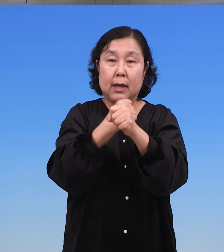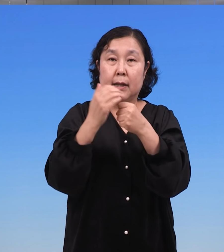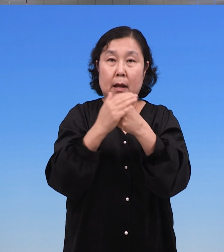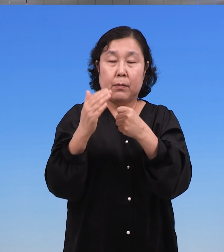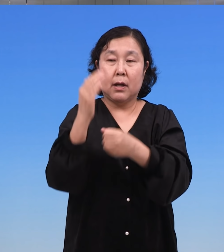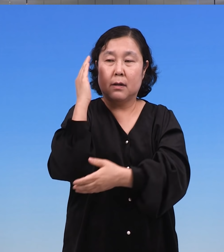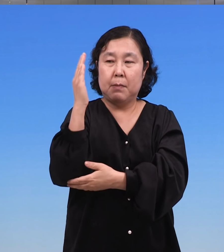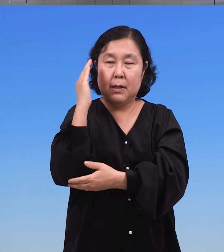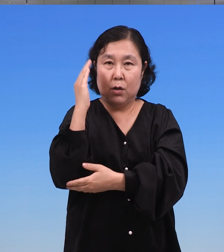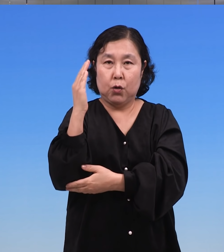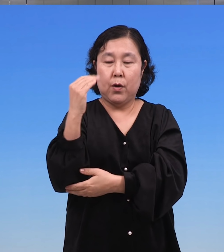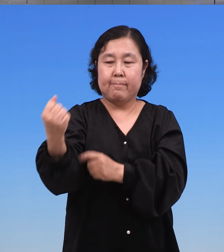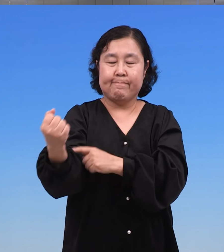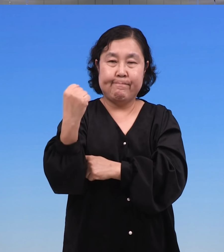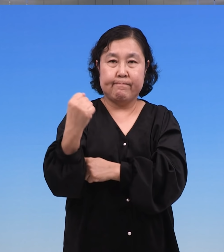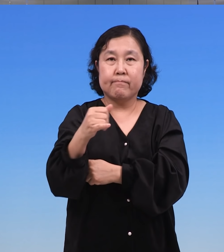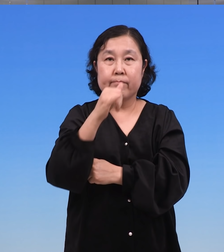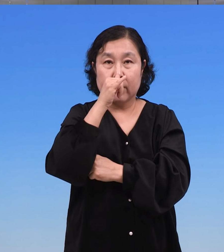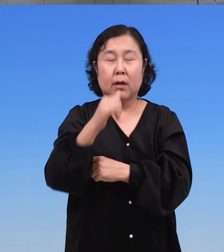힘이 있었다는 거 아닙니까?